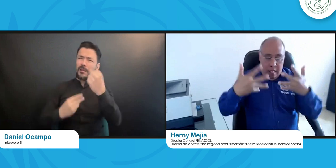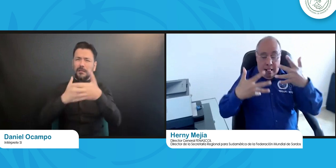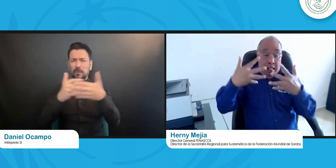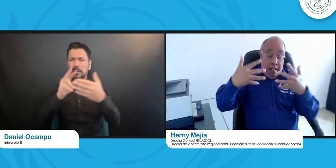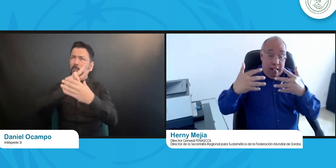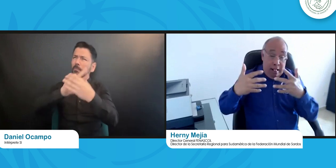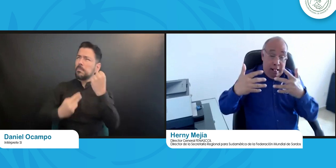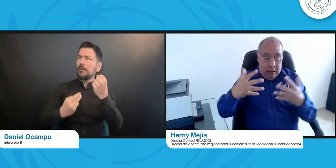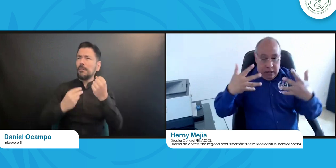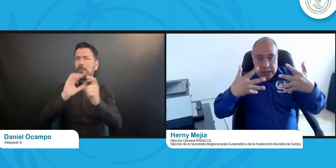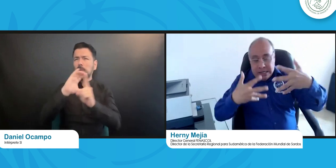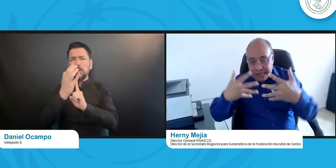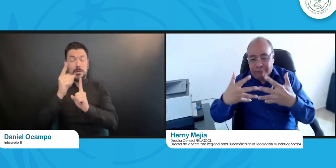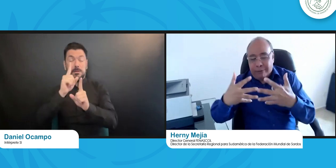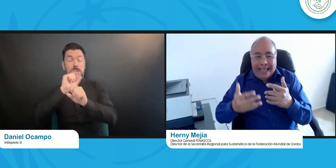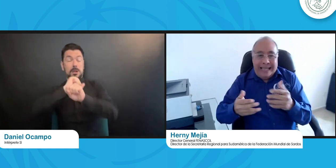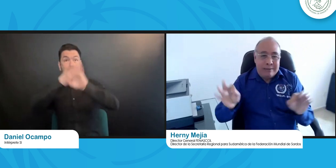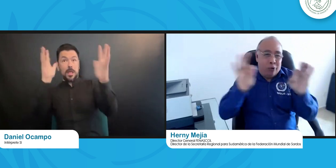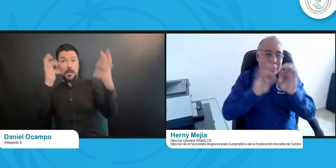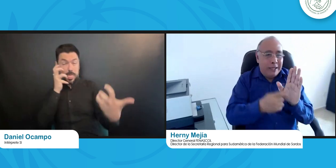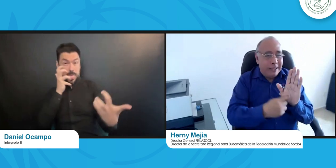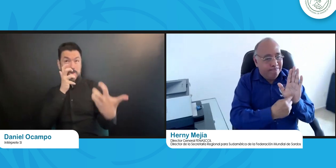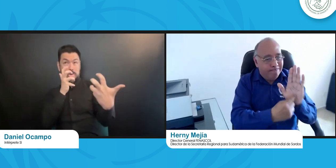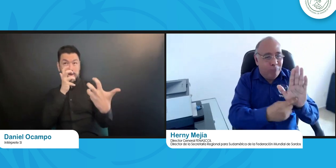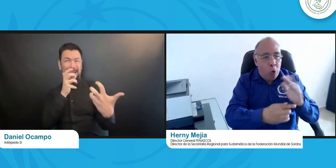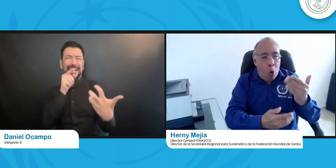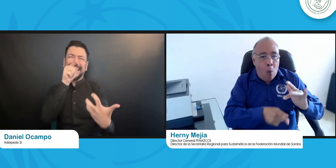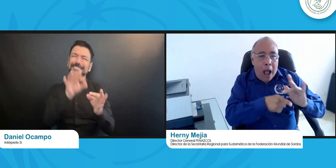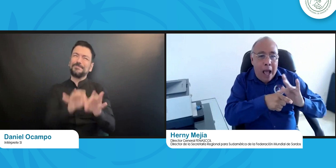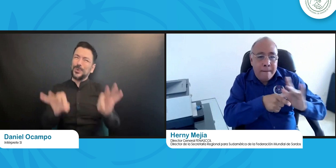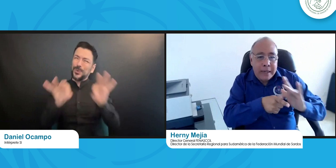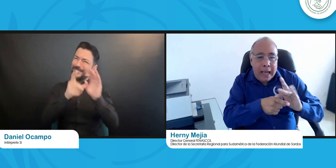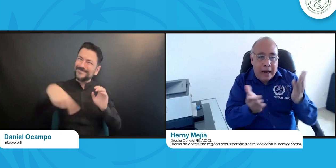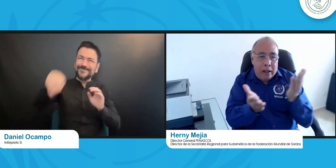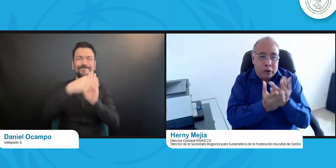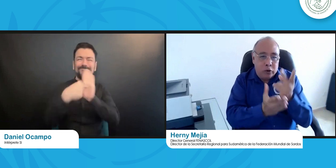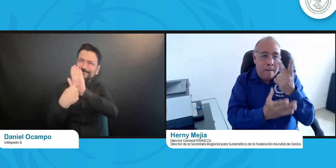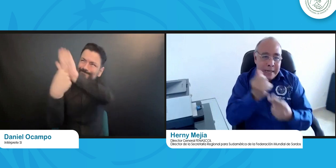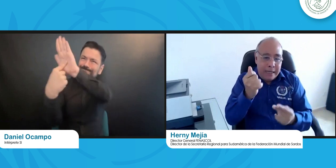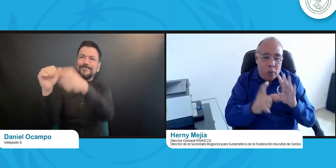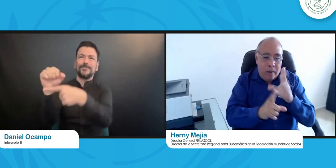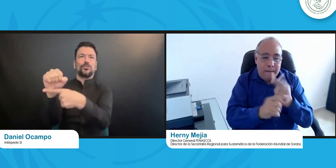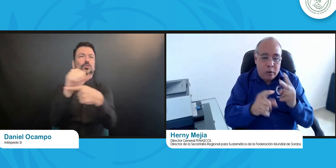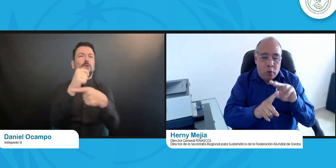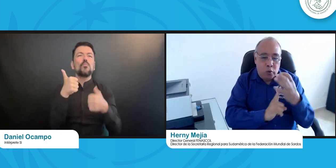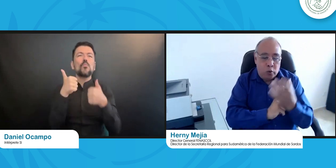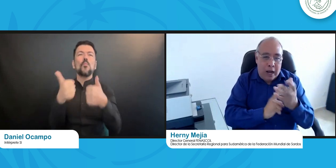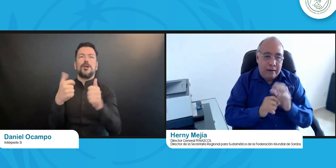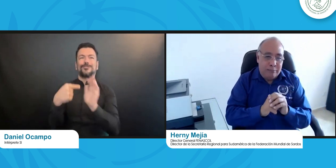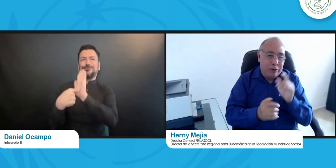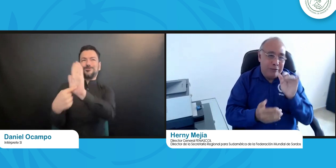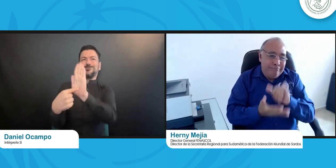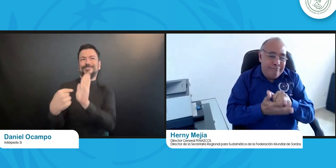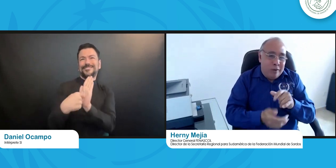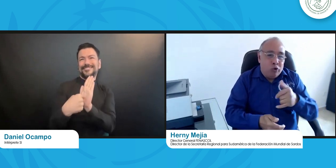de educación bilingüe bicultural. Entonces, es importante visibilizar esa aplicación de la educación